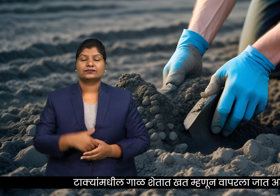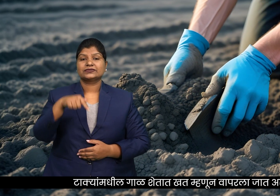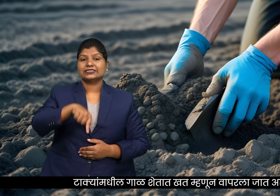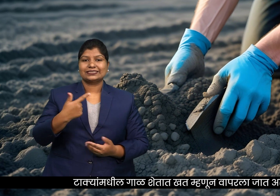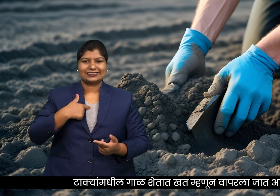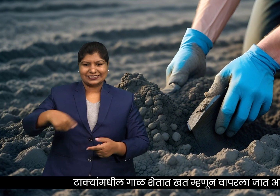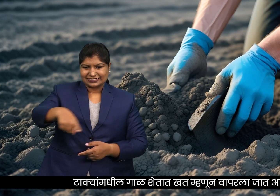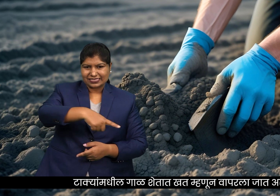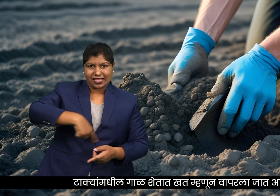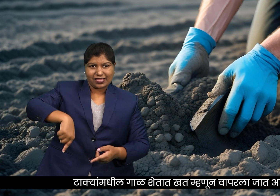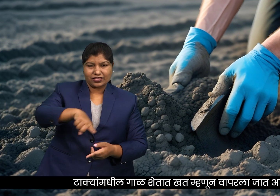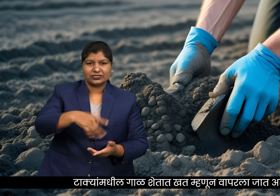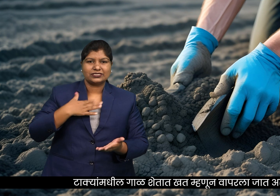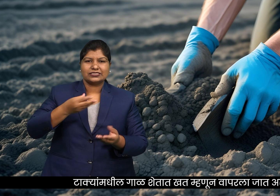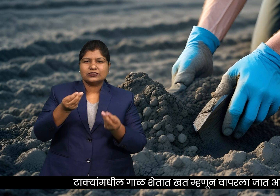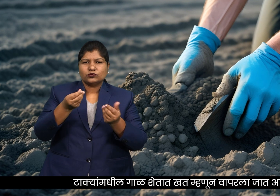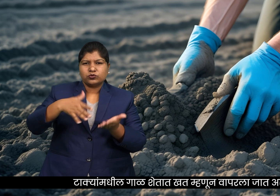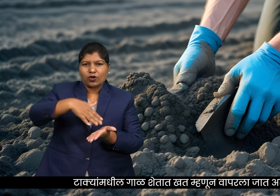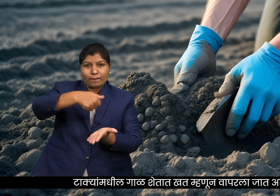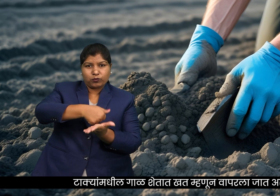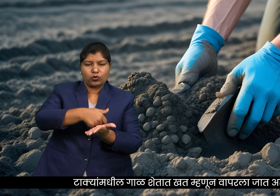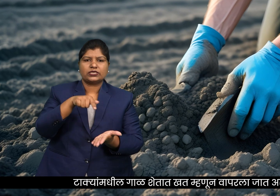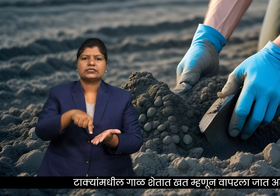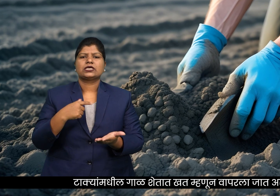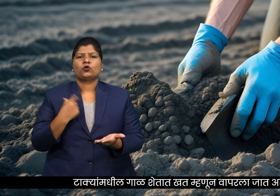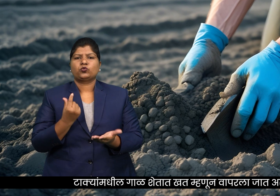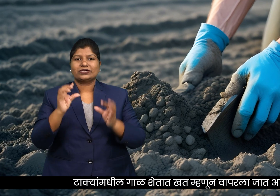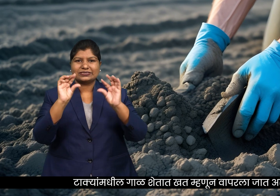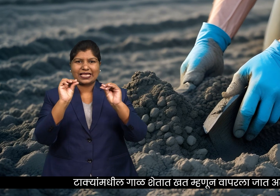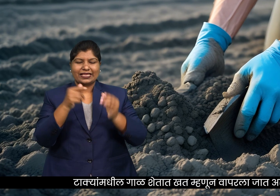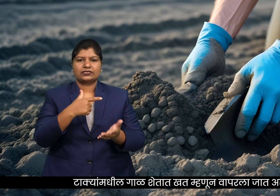टाक्यांमधील गाळ शेतात खत म्हणून वापरला जात असे.